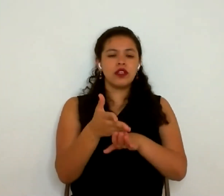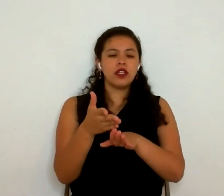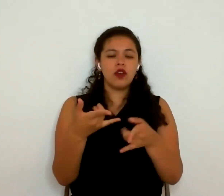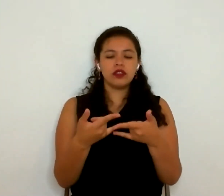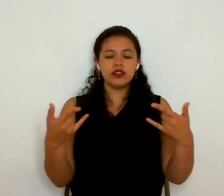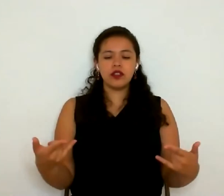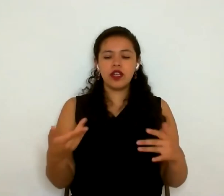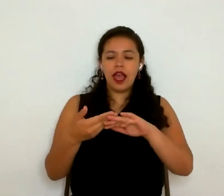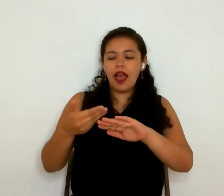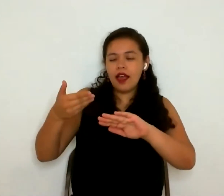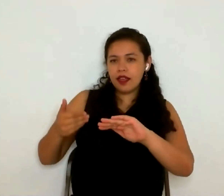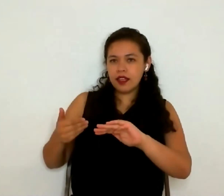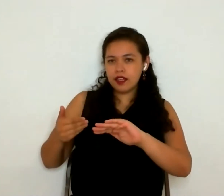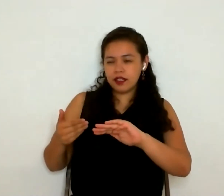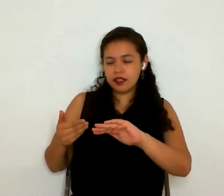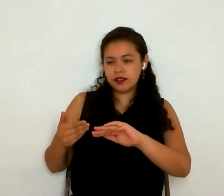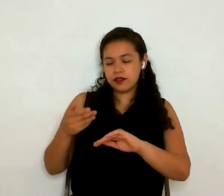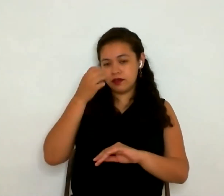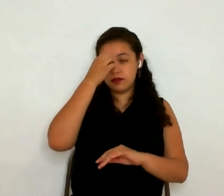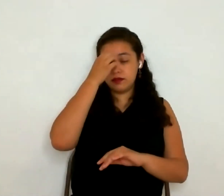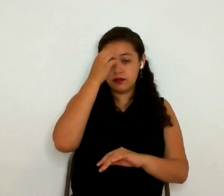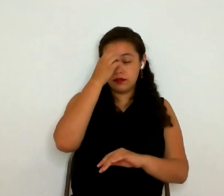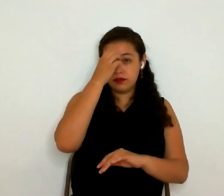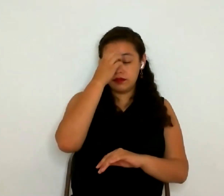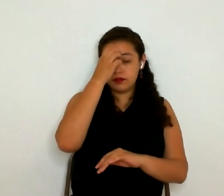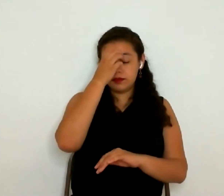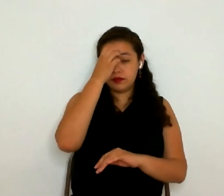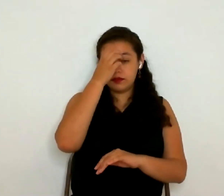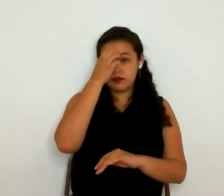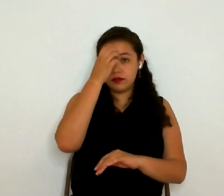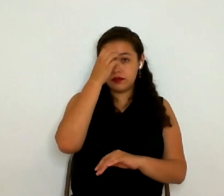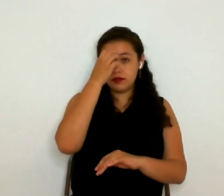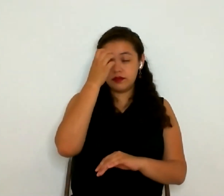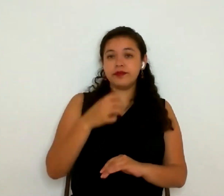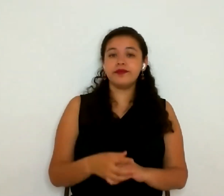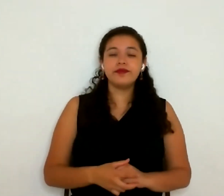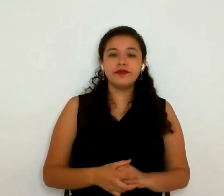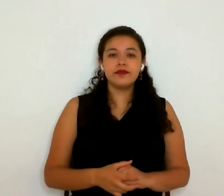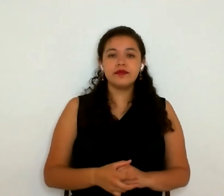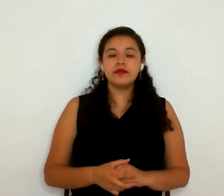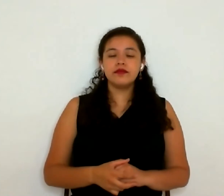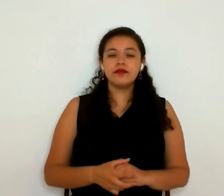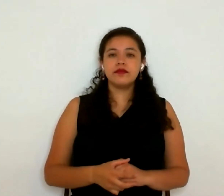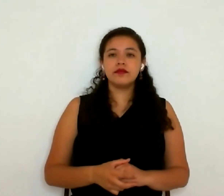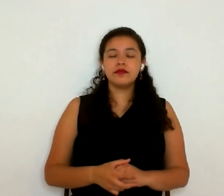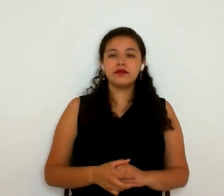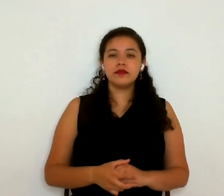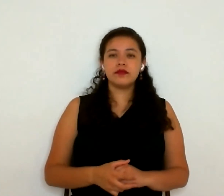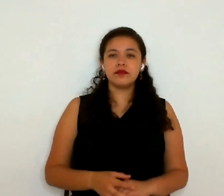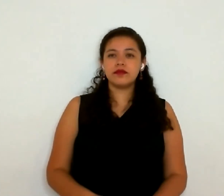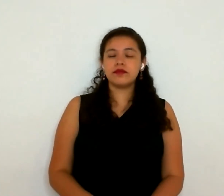de éste todo lo que viene impreso ahí es de